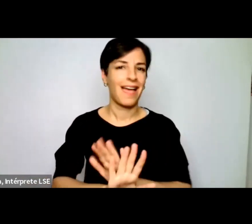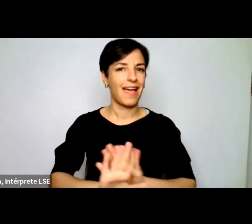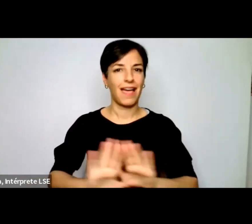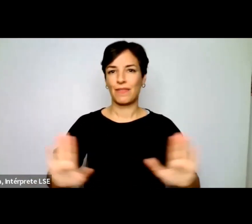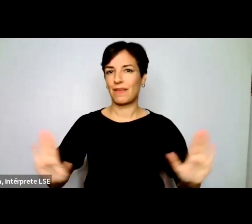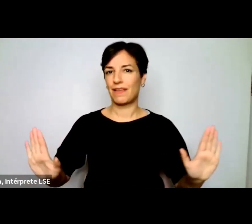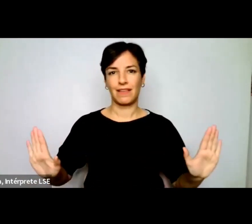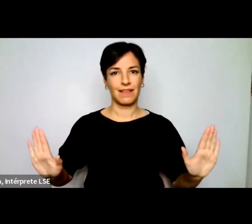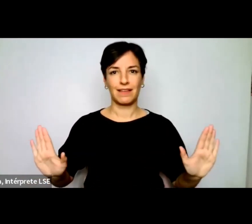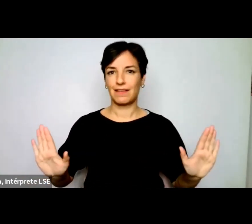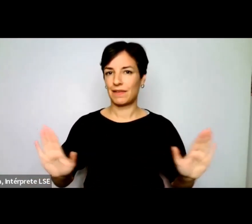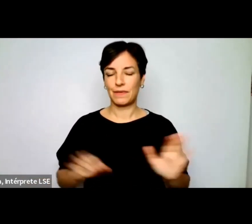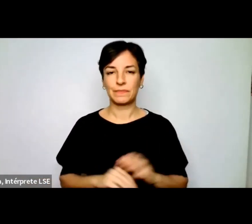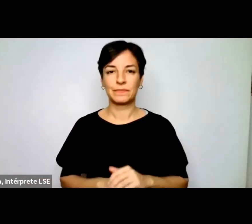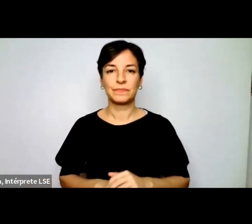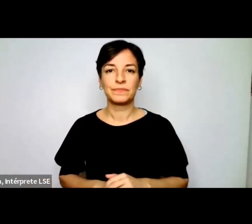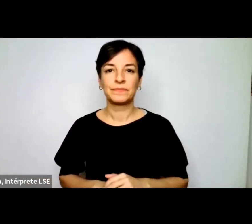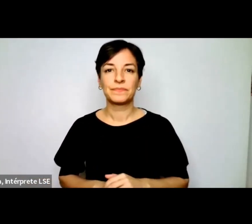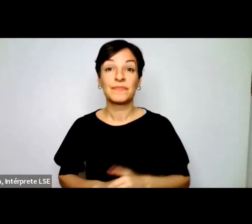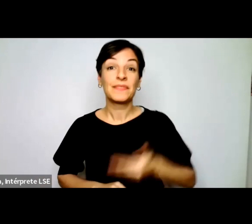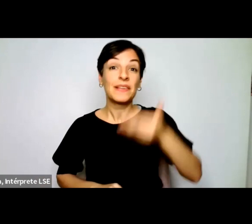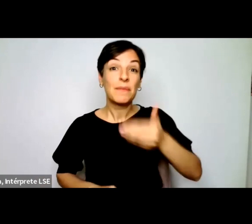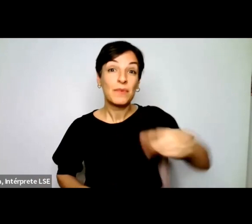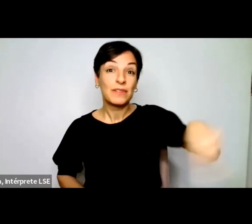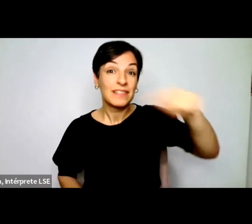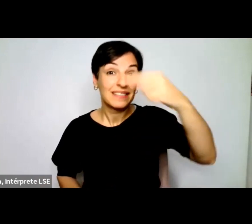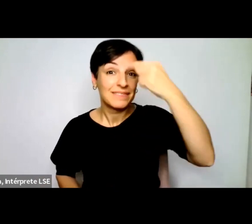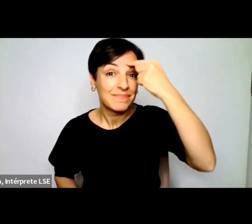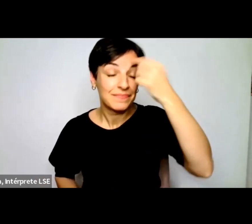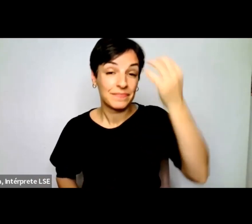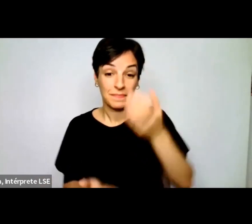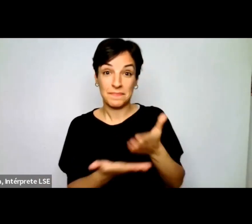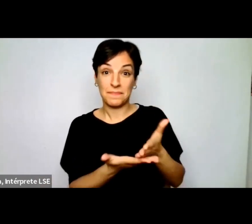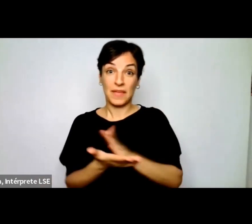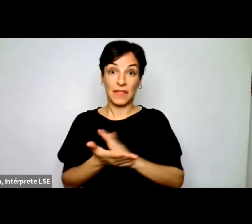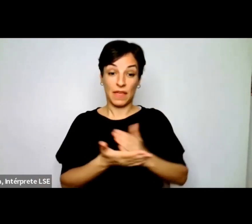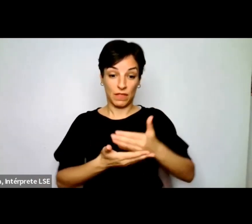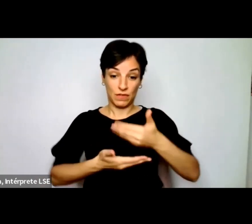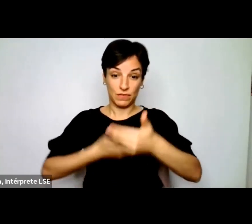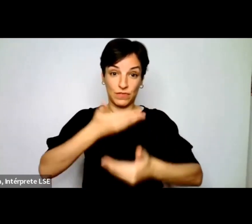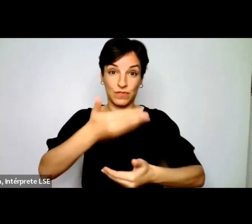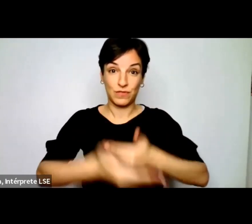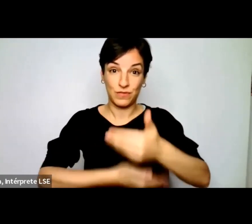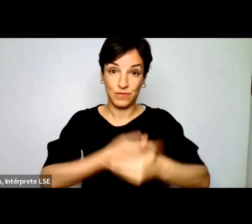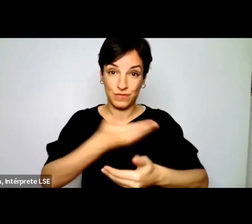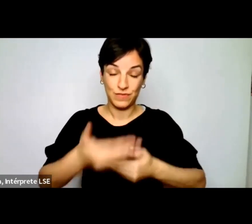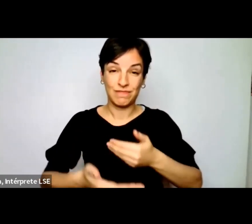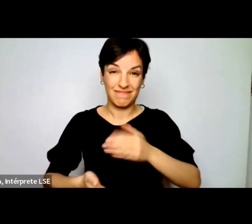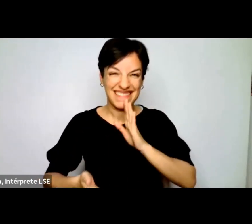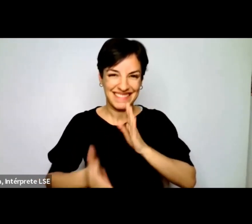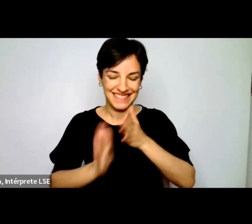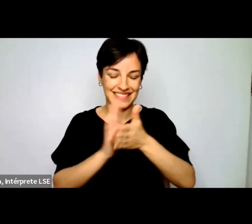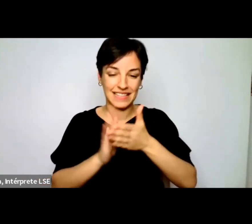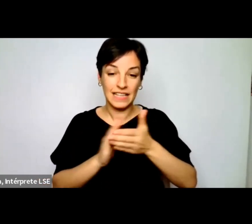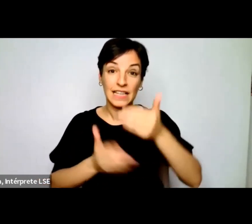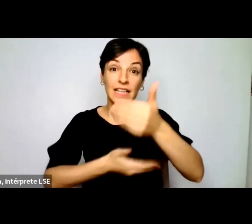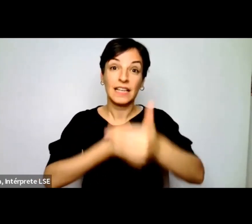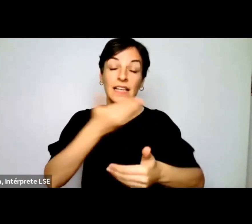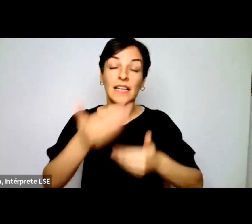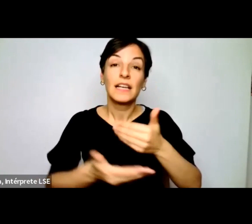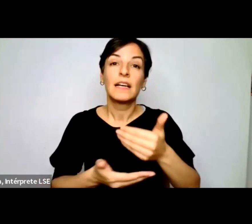Es muy importante que tengáis en cuenta que el proceso de mediación, y a esto me refería antes, se puede incluso